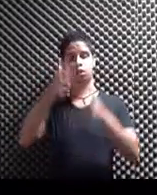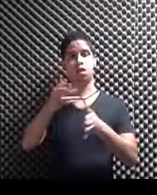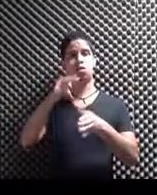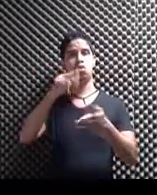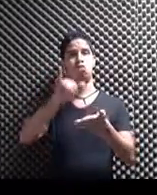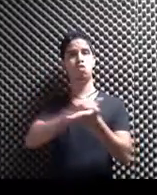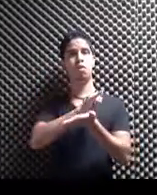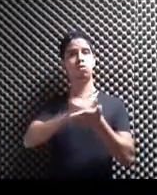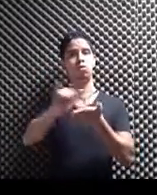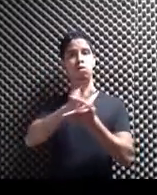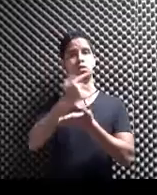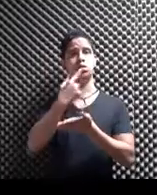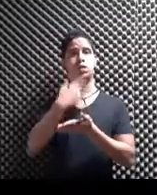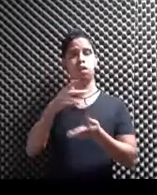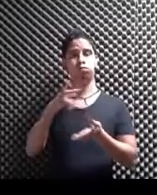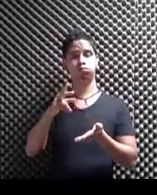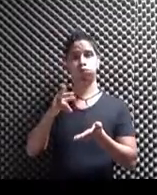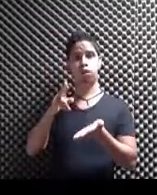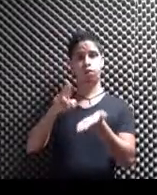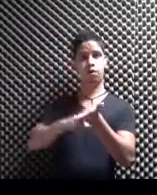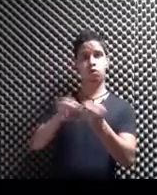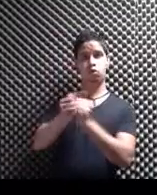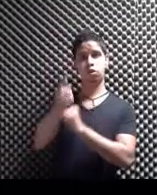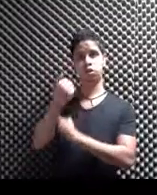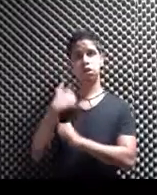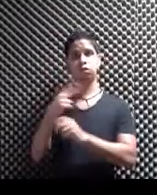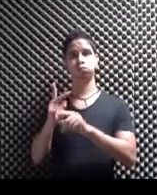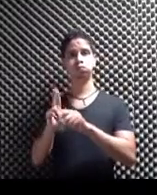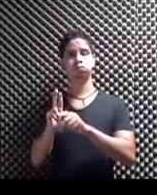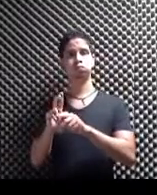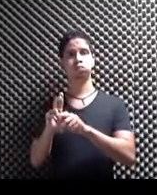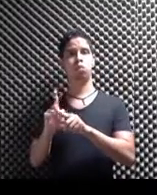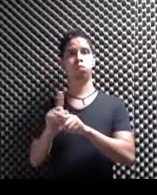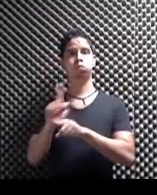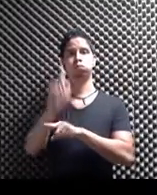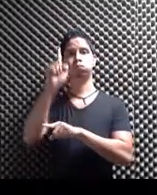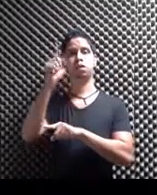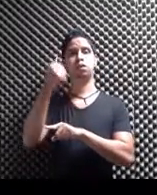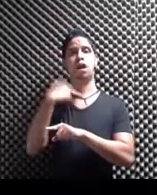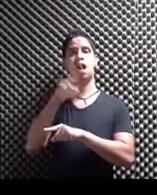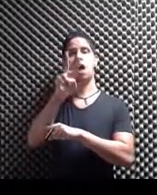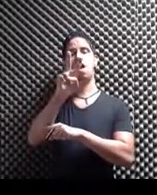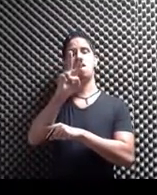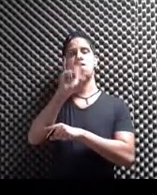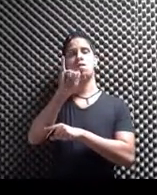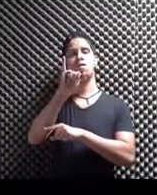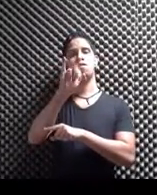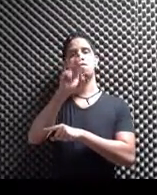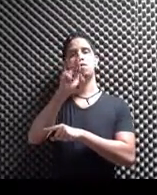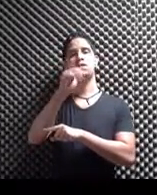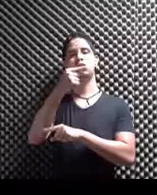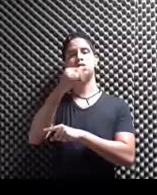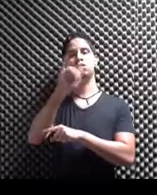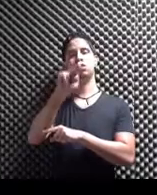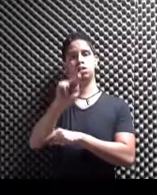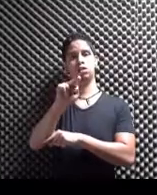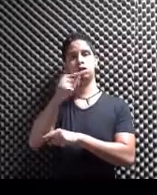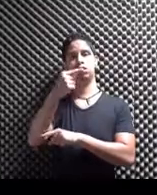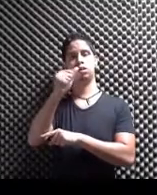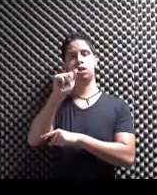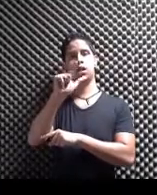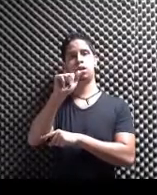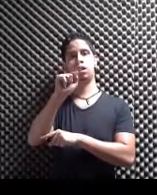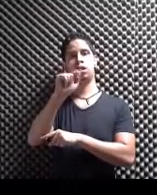espaciales que ofrecerá la compañía Virgin Galactic del multimillonario va a ser más multimillonario aún Richard